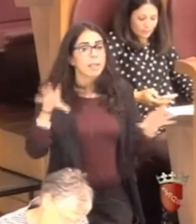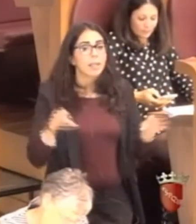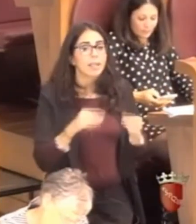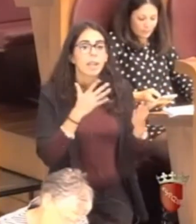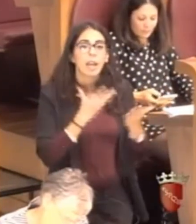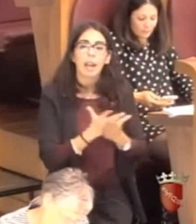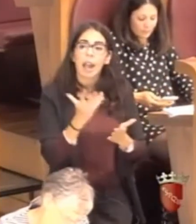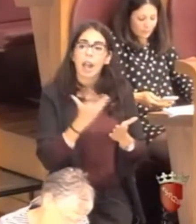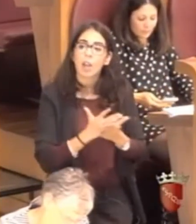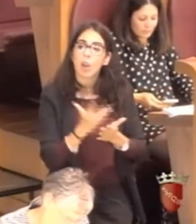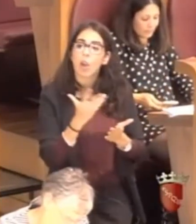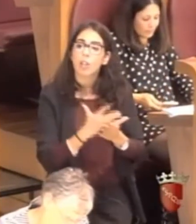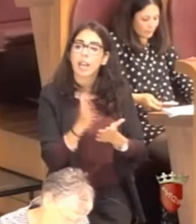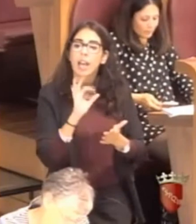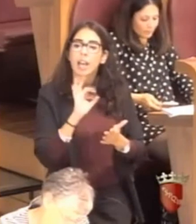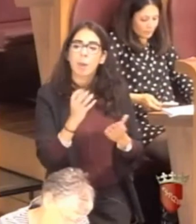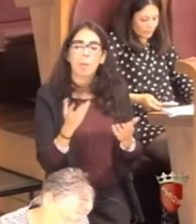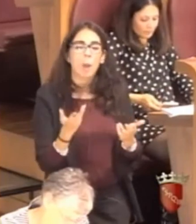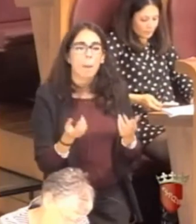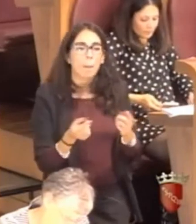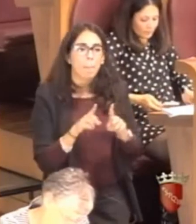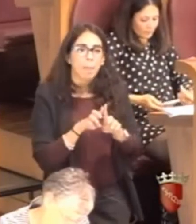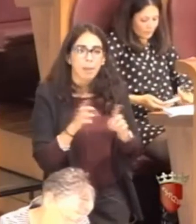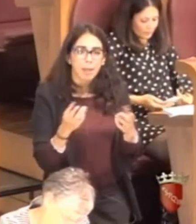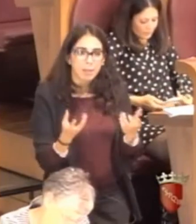è il fermento culturale